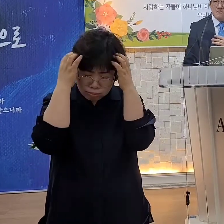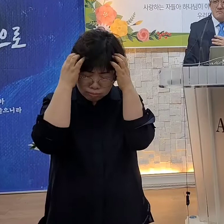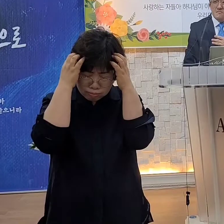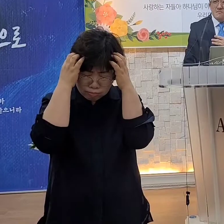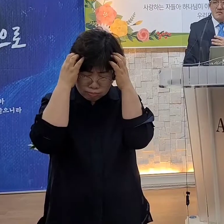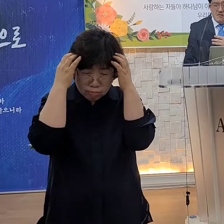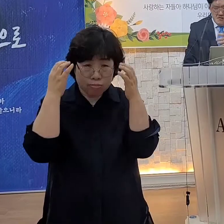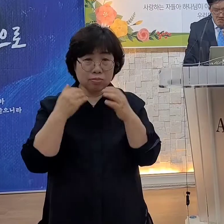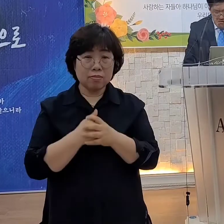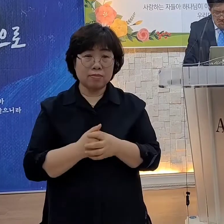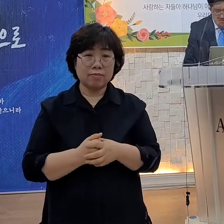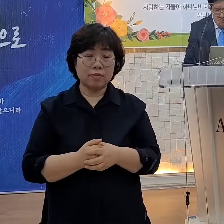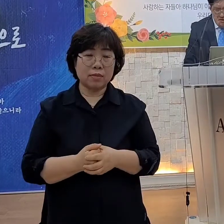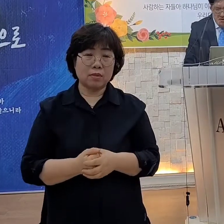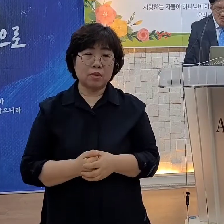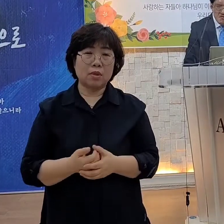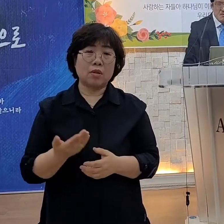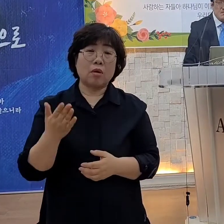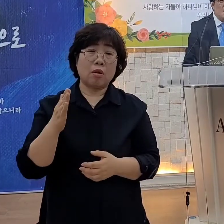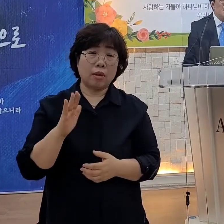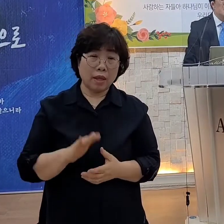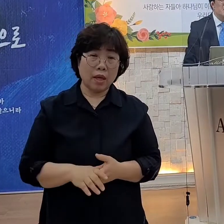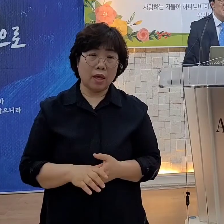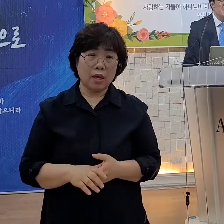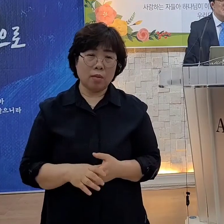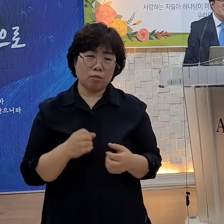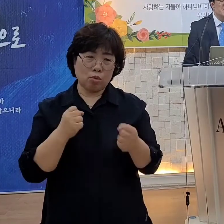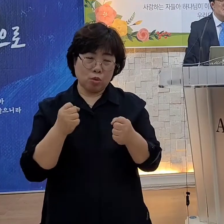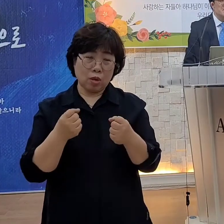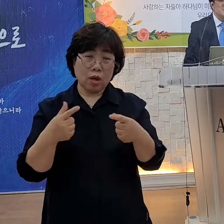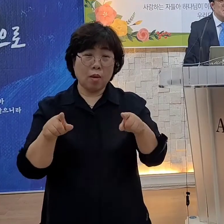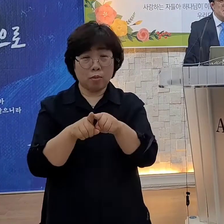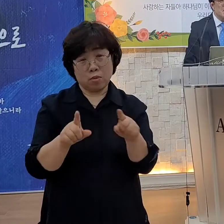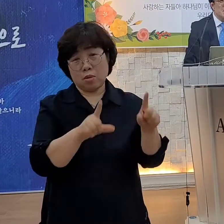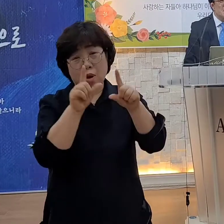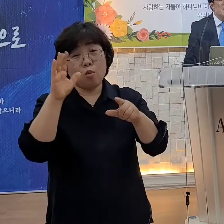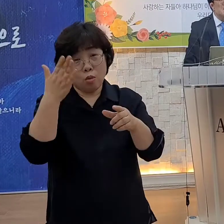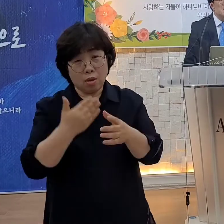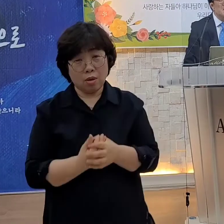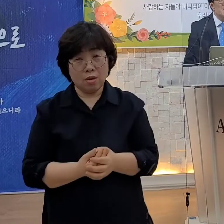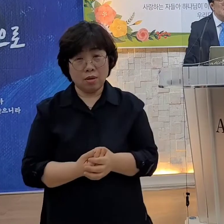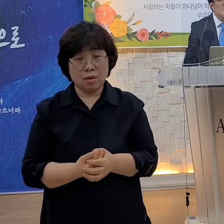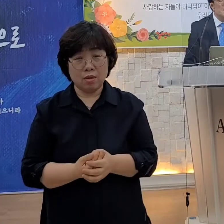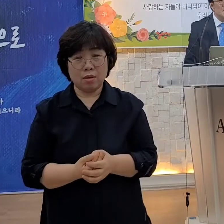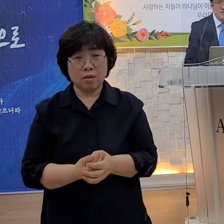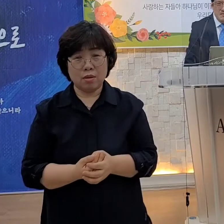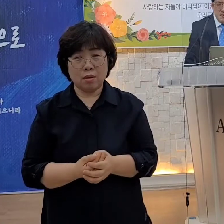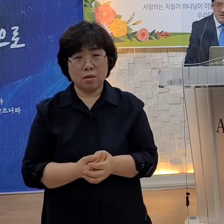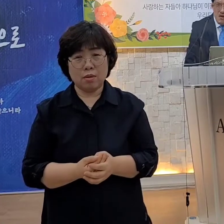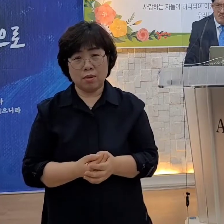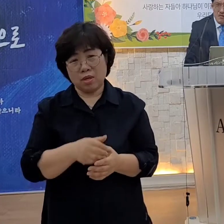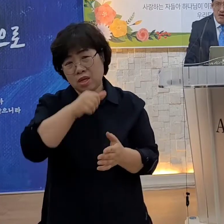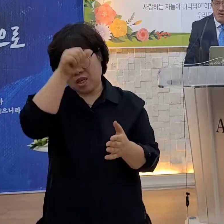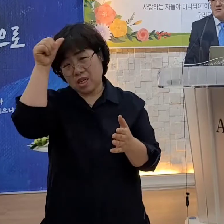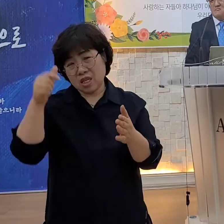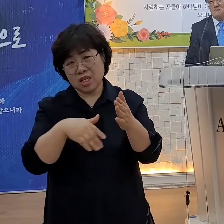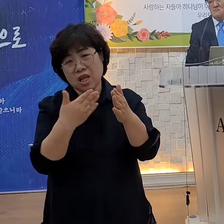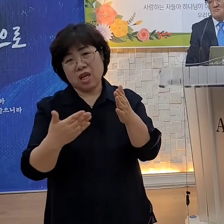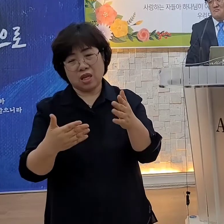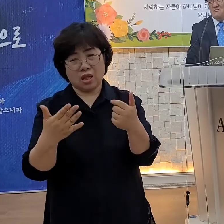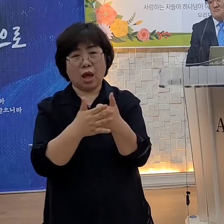고통. 그런데도 이게 살아간단 말이에요. 이게 인생이고 이게